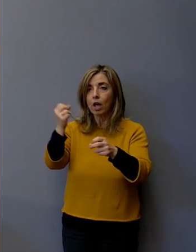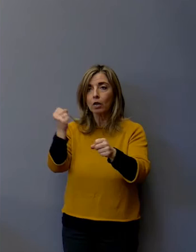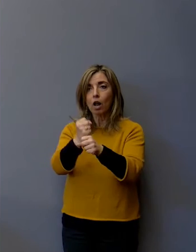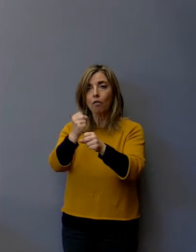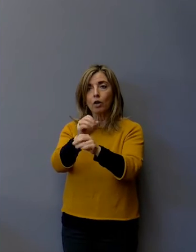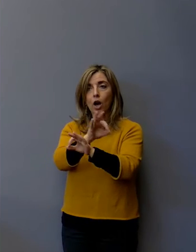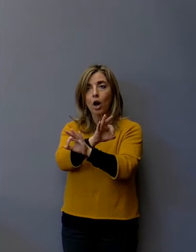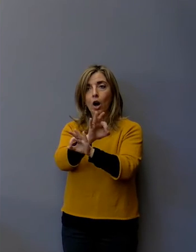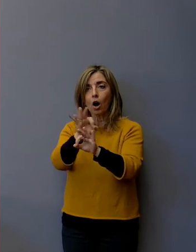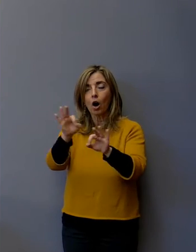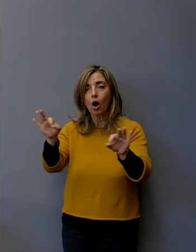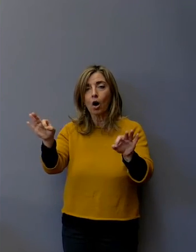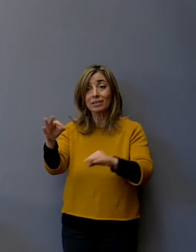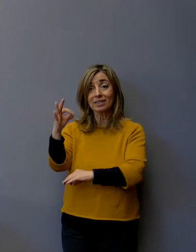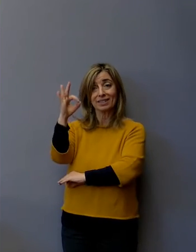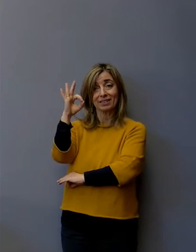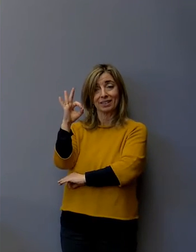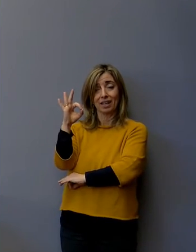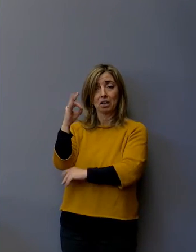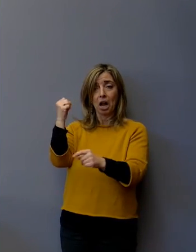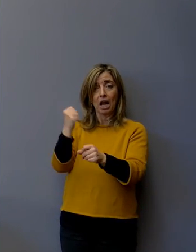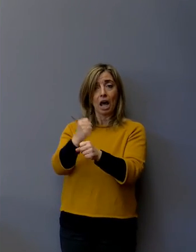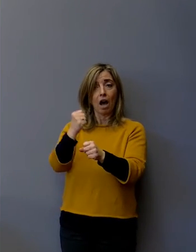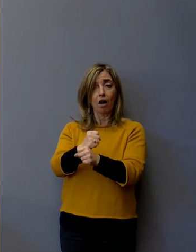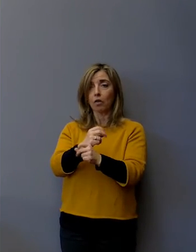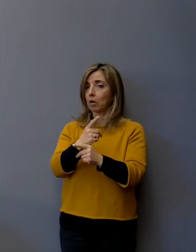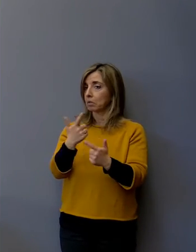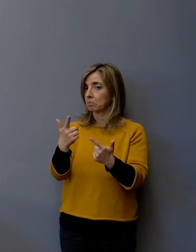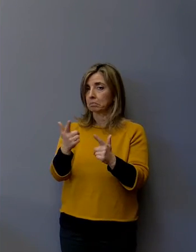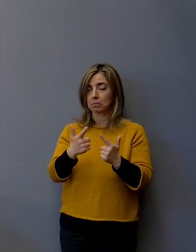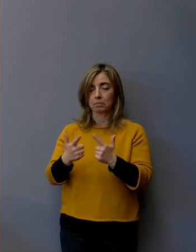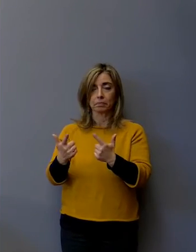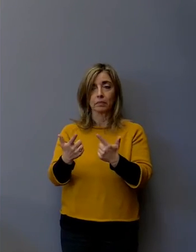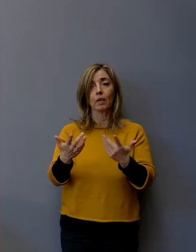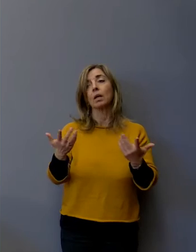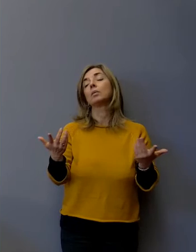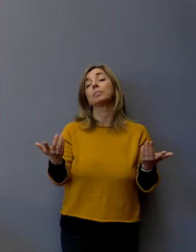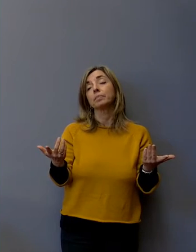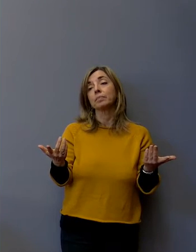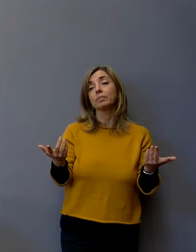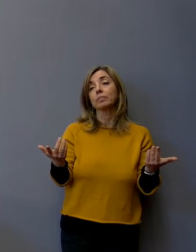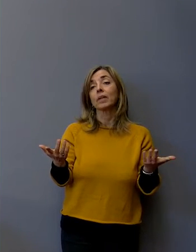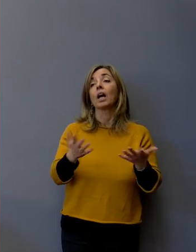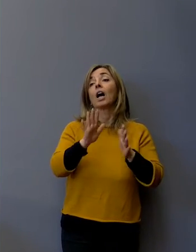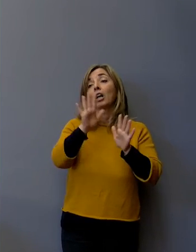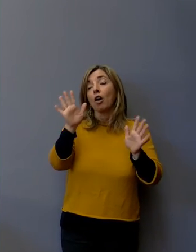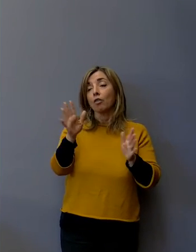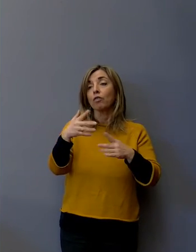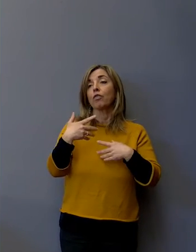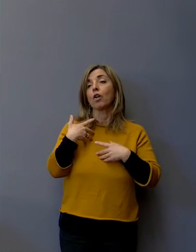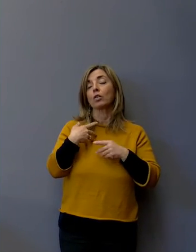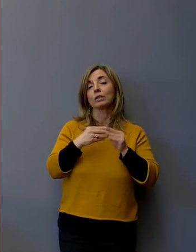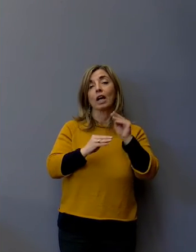non sono stati fatti naturalmente siamo queste domande sono state fatte a quelli che dicono che bello che sia arrivato a questo